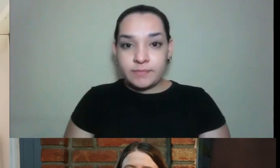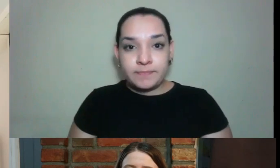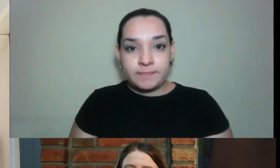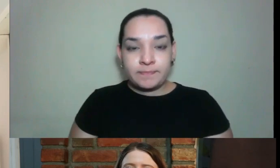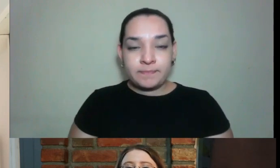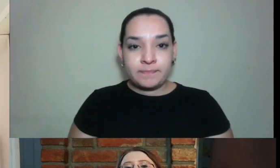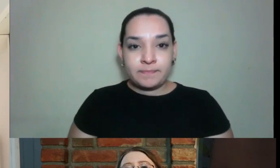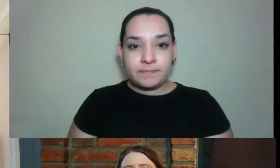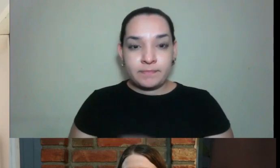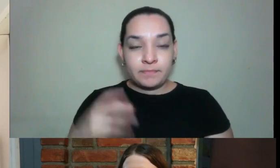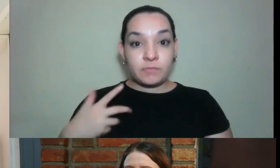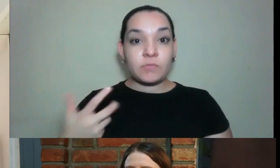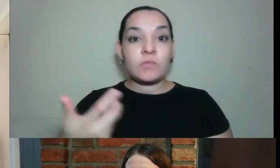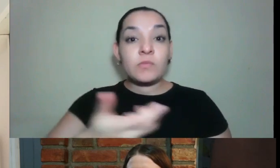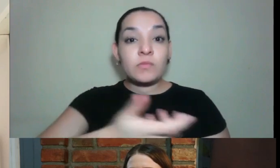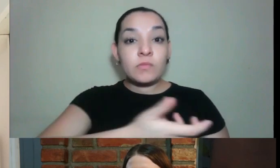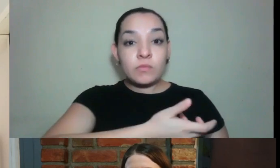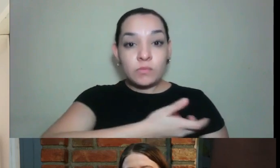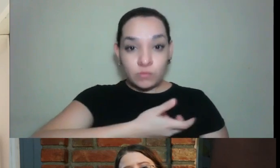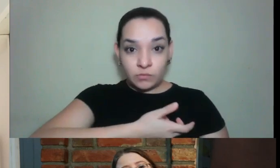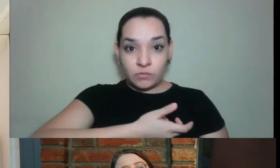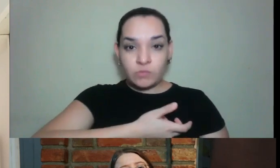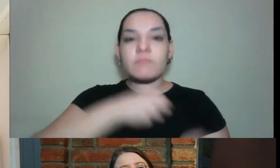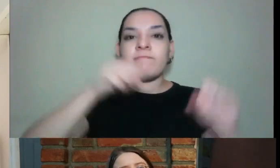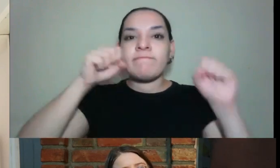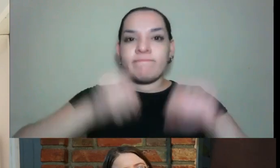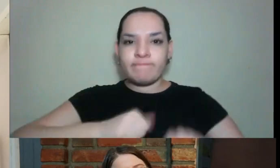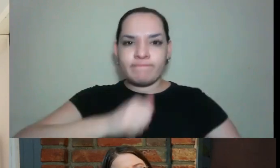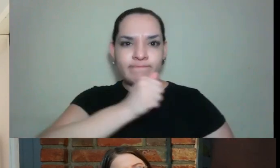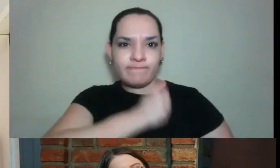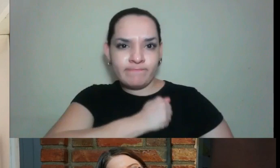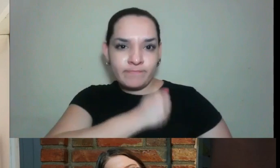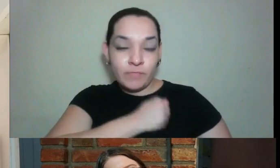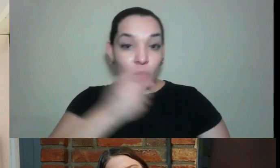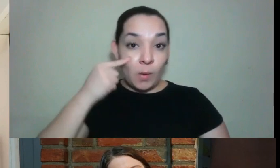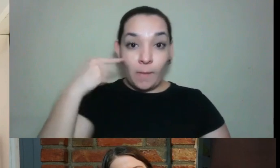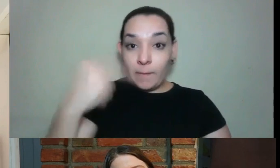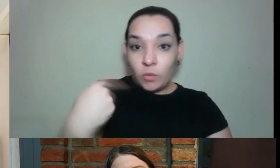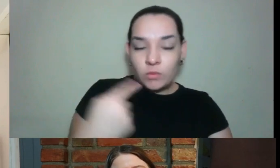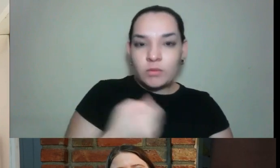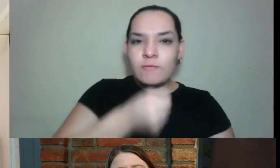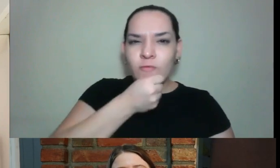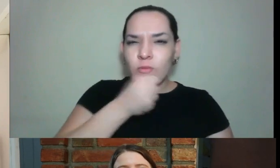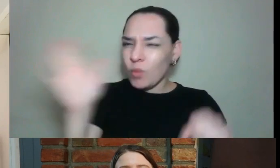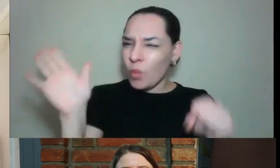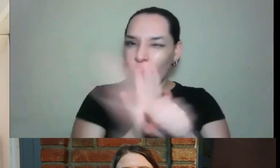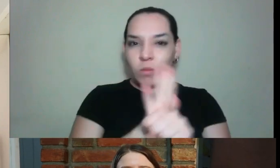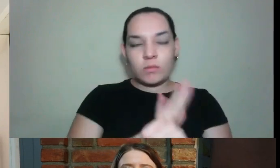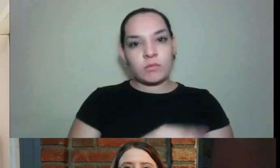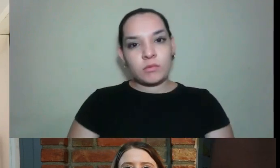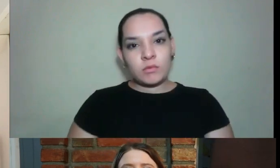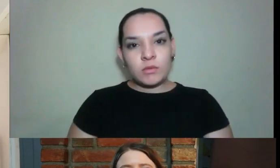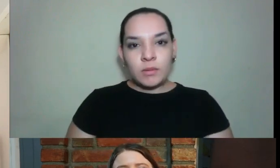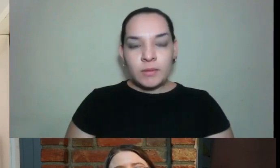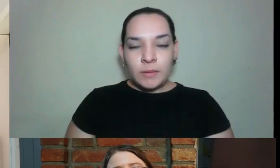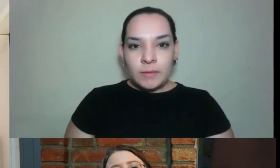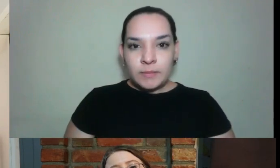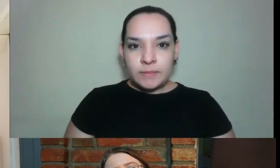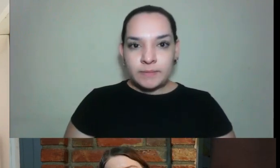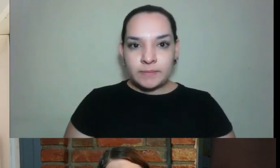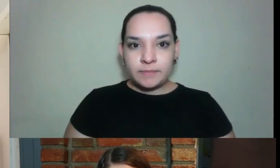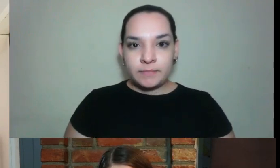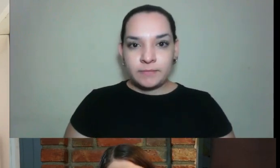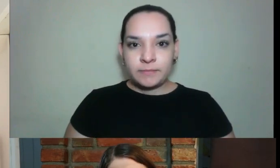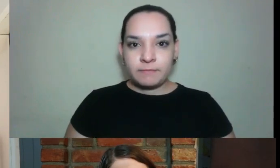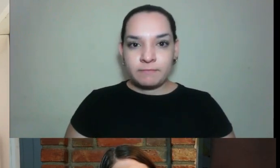hacer que está a nuestro alcance y que está en nuestro poder, que es de ir a buscar la información lo más completa